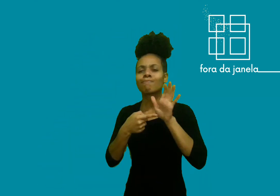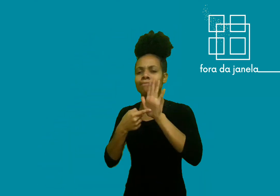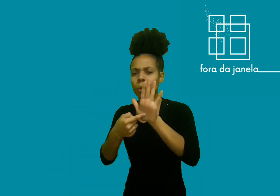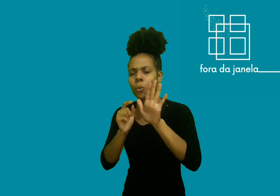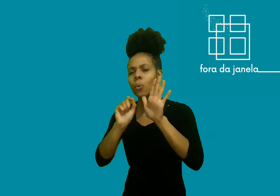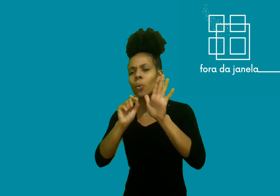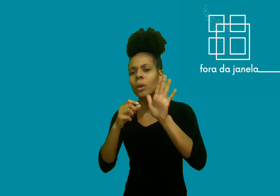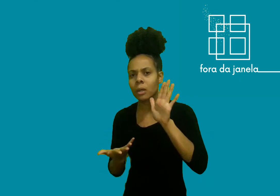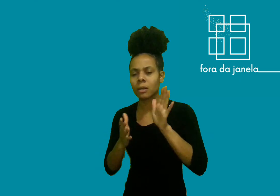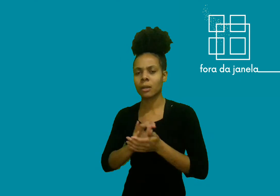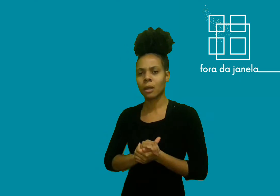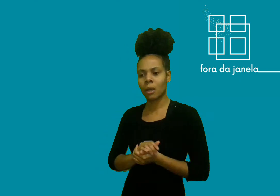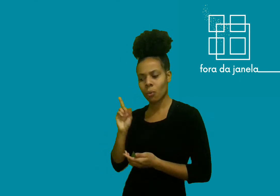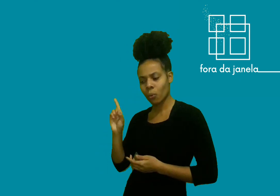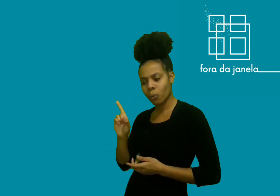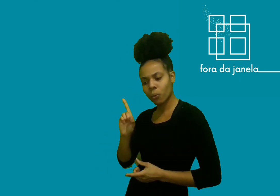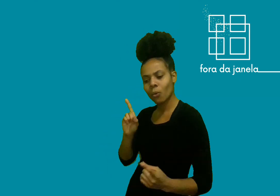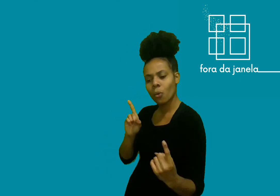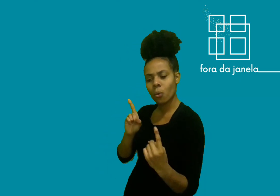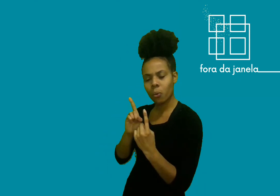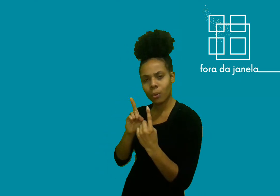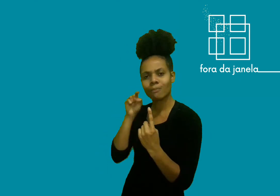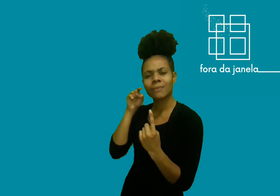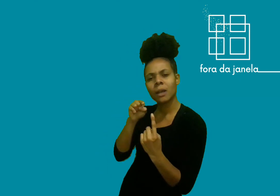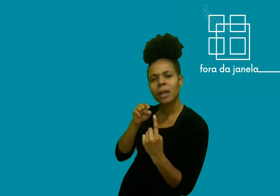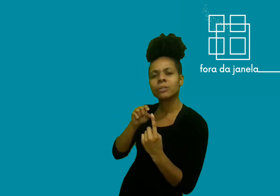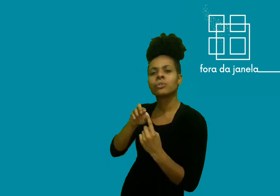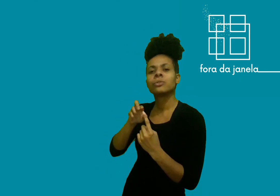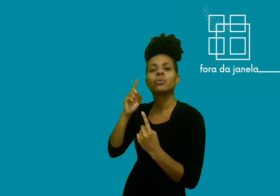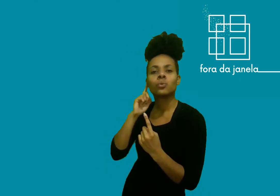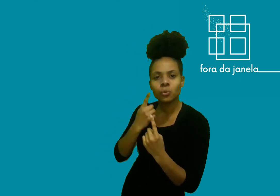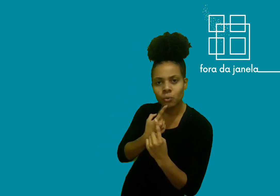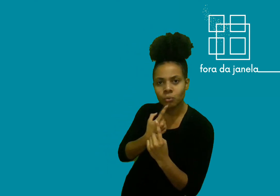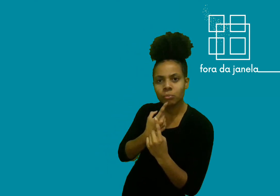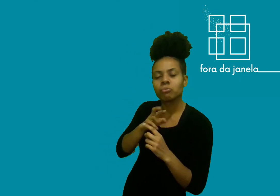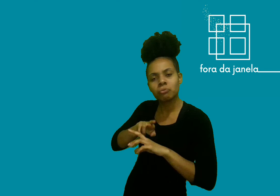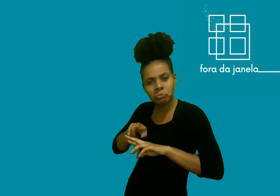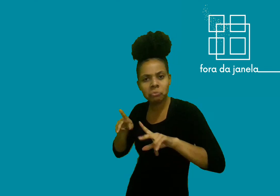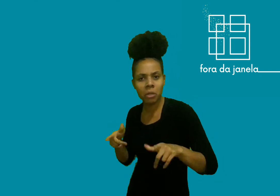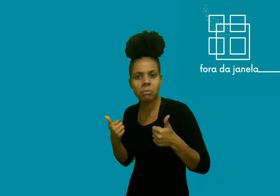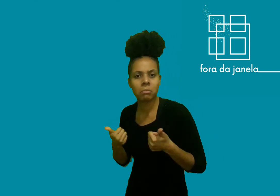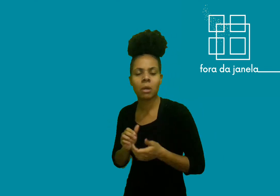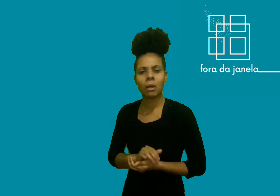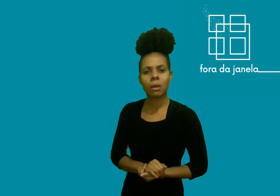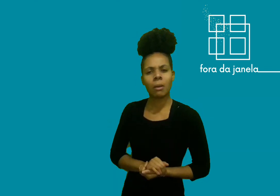que muita coisa que a gente vê por aí, de quando a gente se depara com algo diferente, a nossa tendência é deixar de